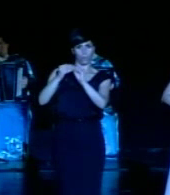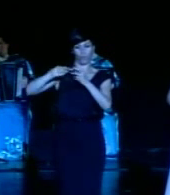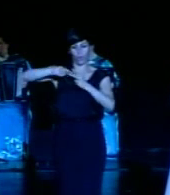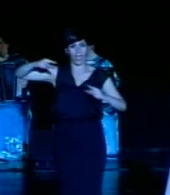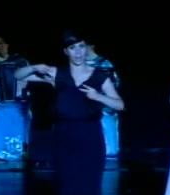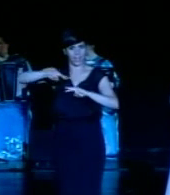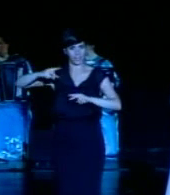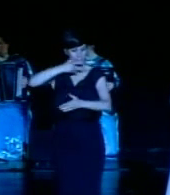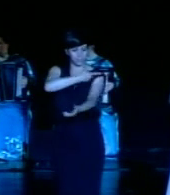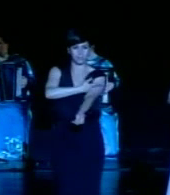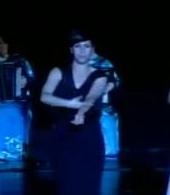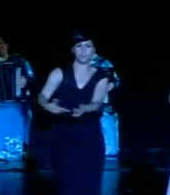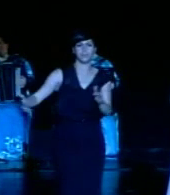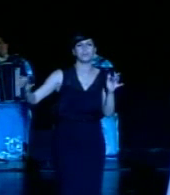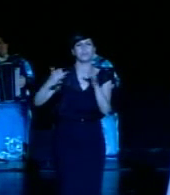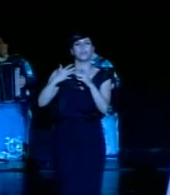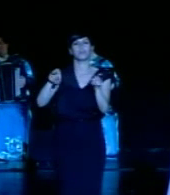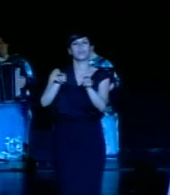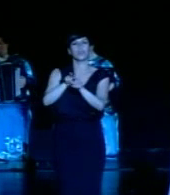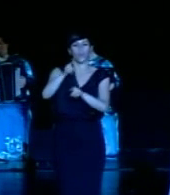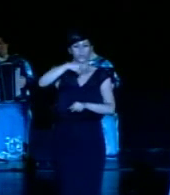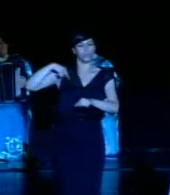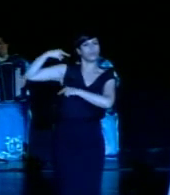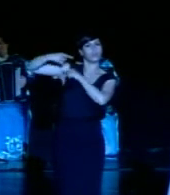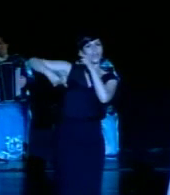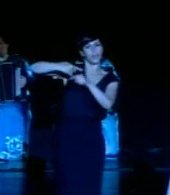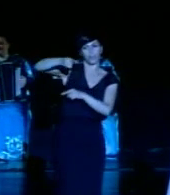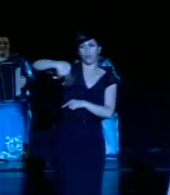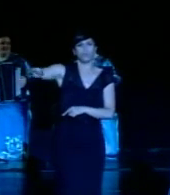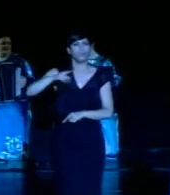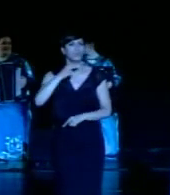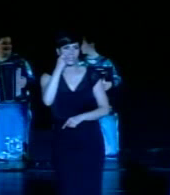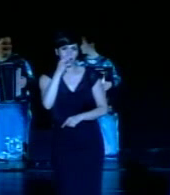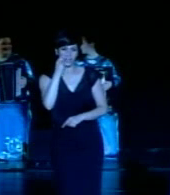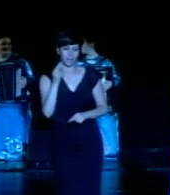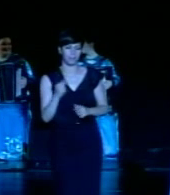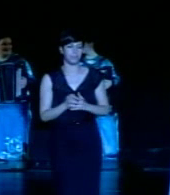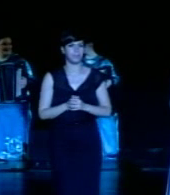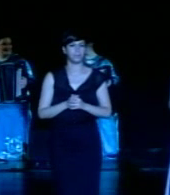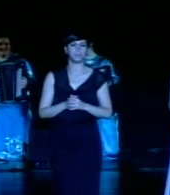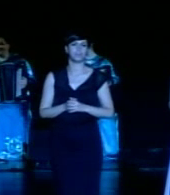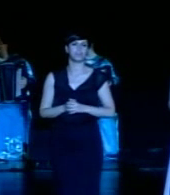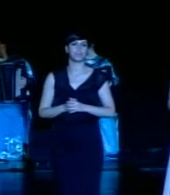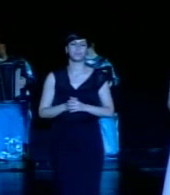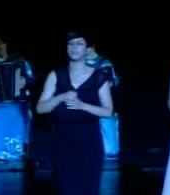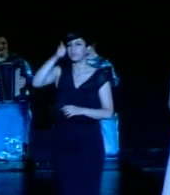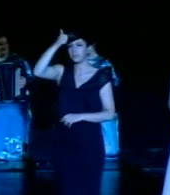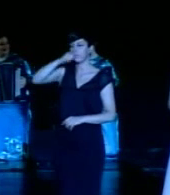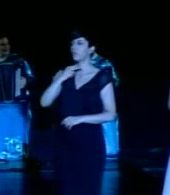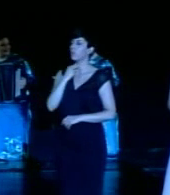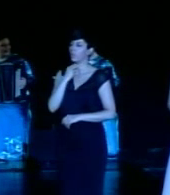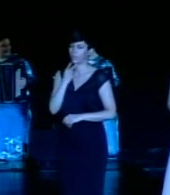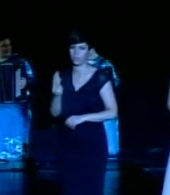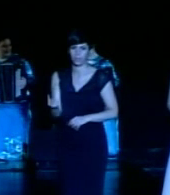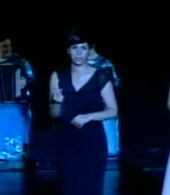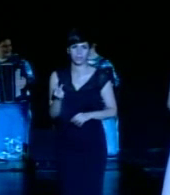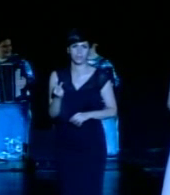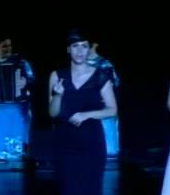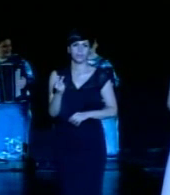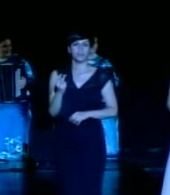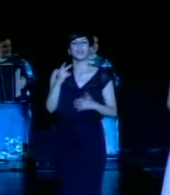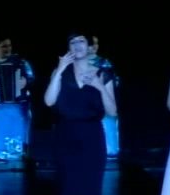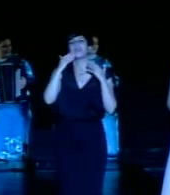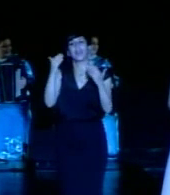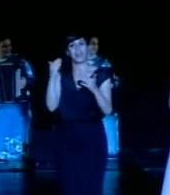estén tan interesados en nuestra propia tradición y nuestra propia historia. Bueno, pues seguimos con